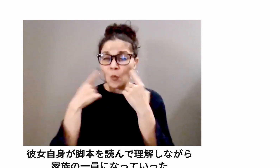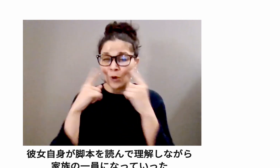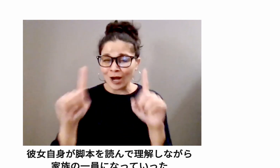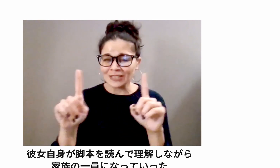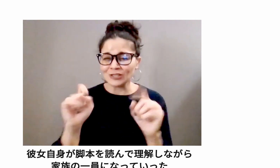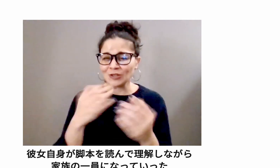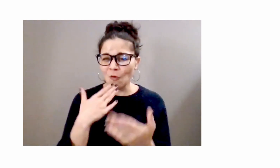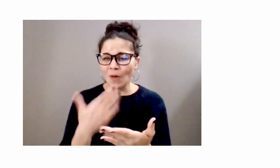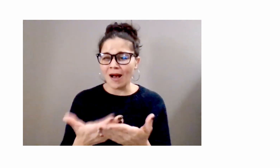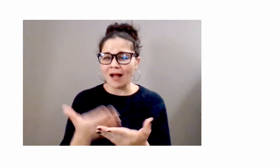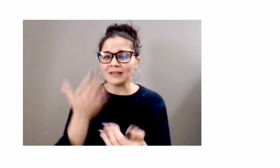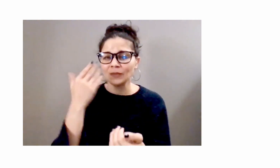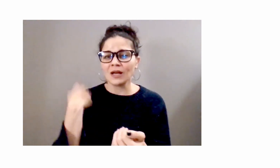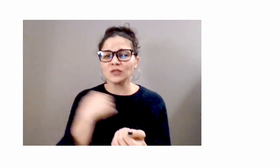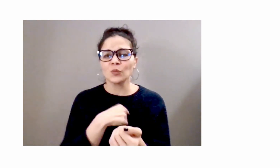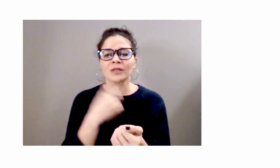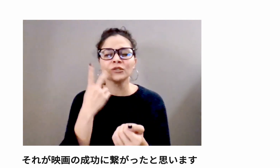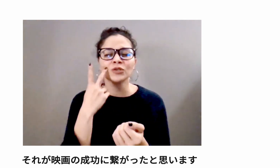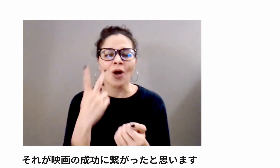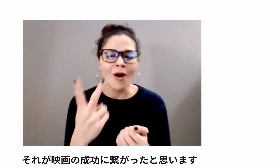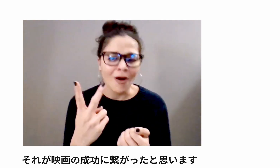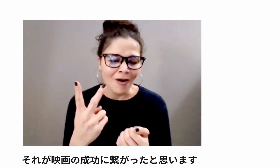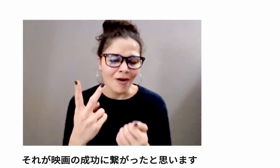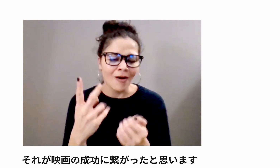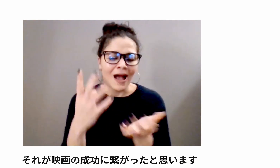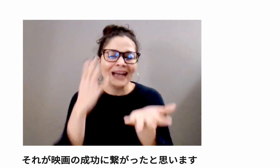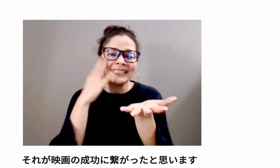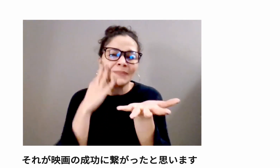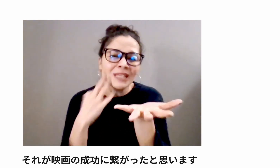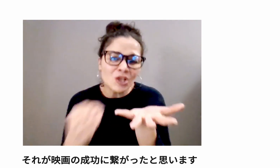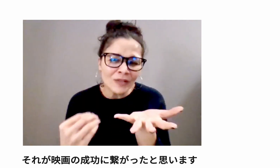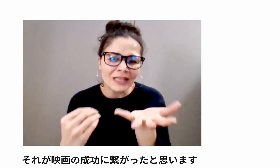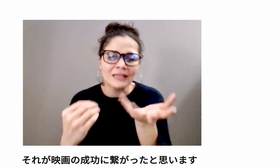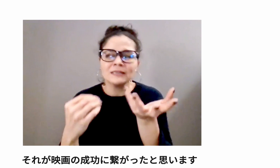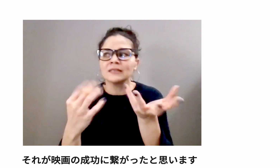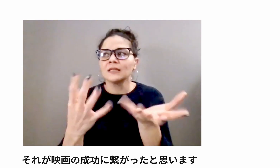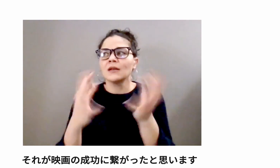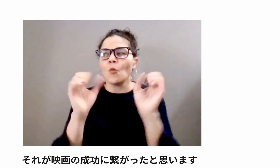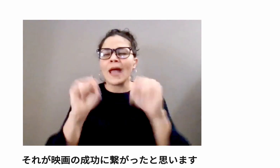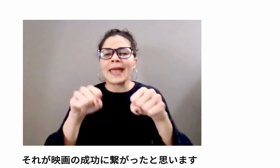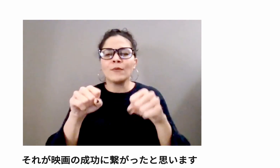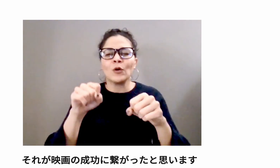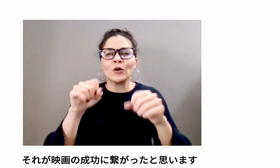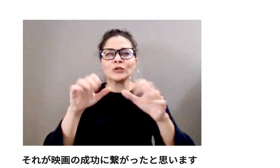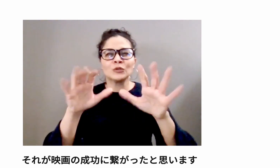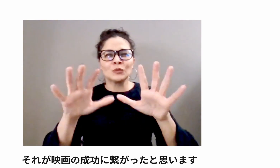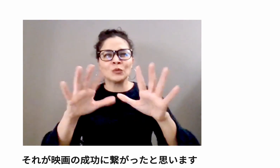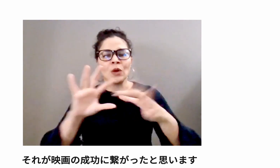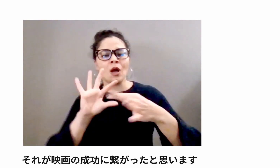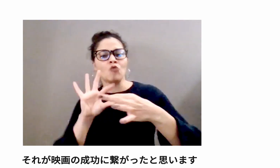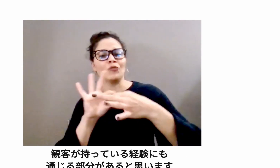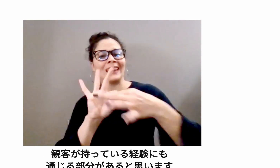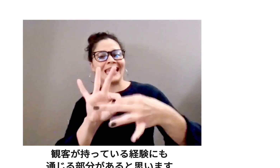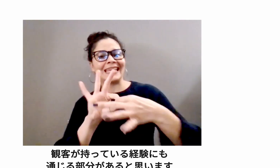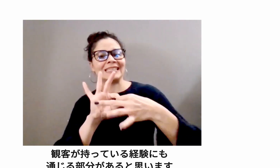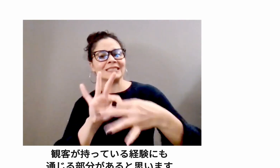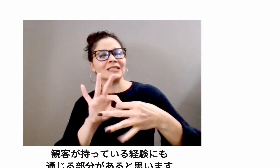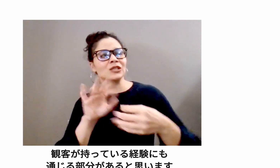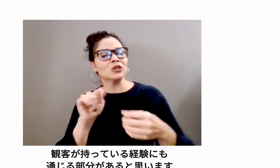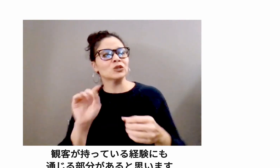きた。それがこの映画の成功につながったと思うんですね。見ている方たちの経験に